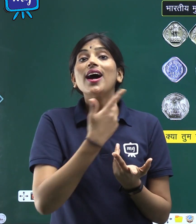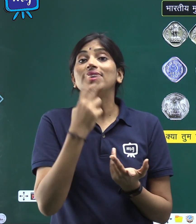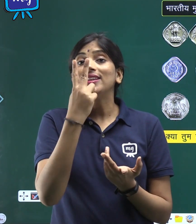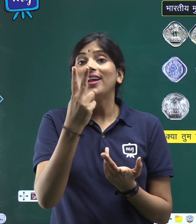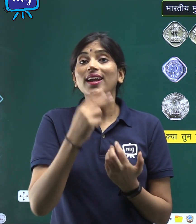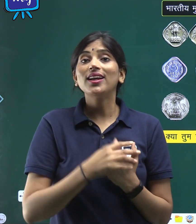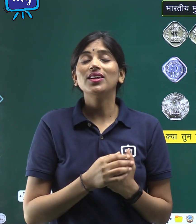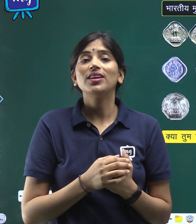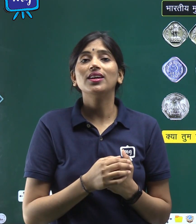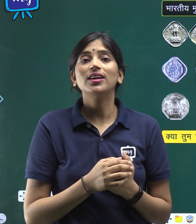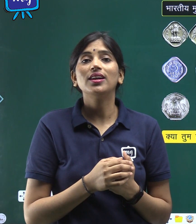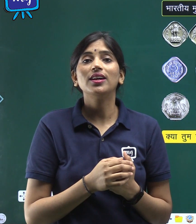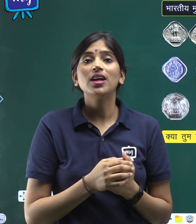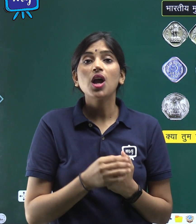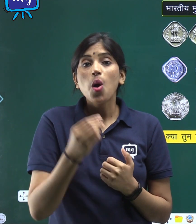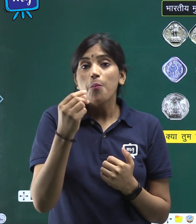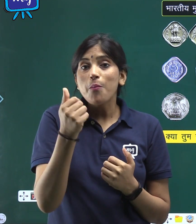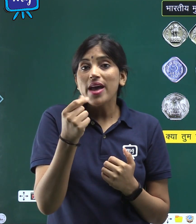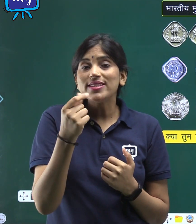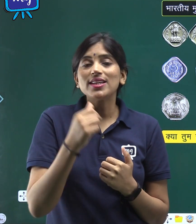है? पैसे।